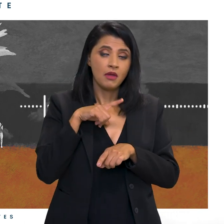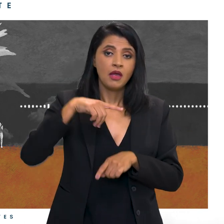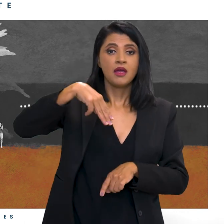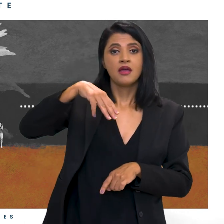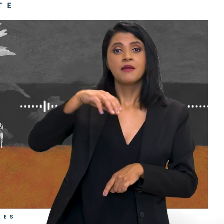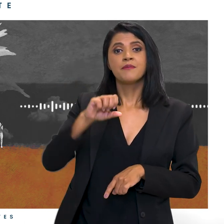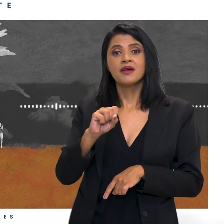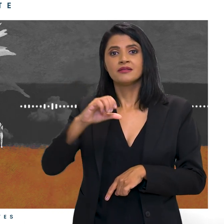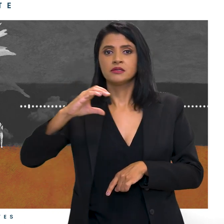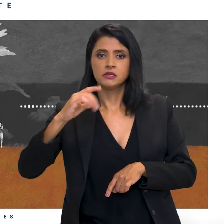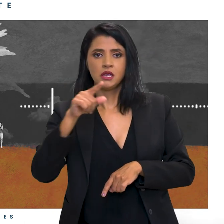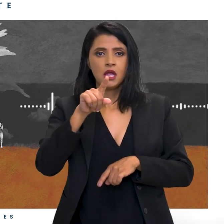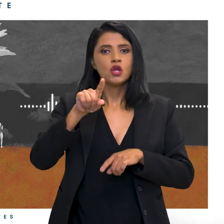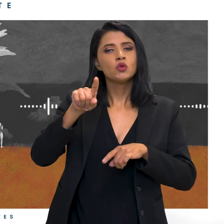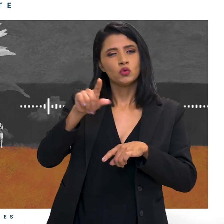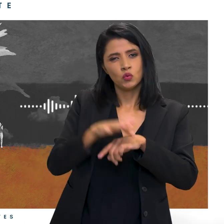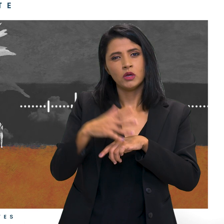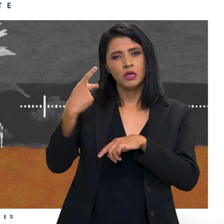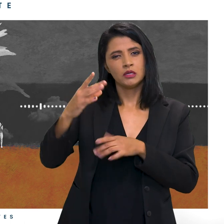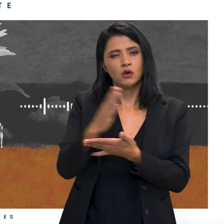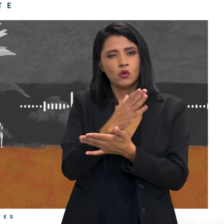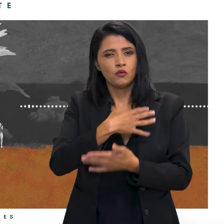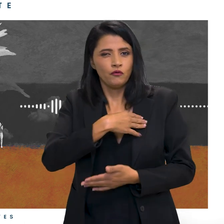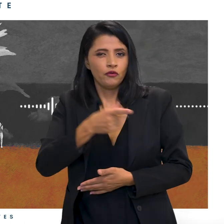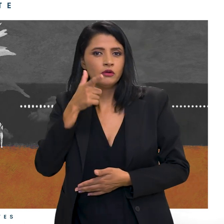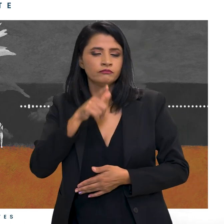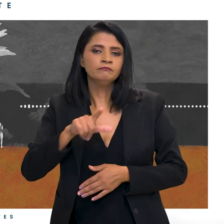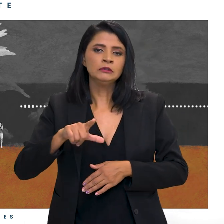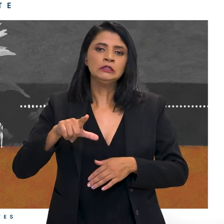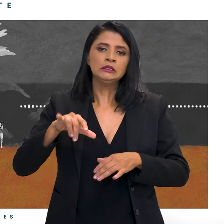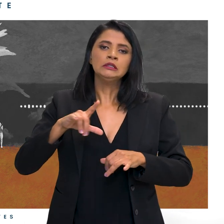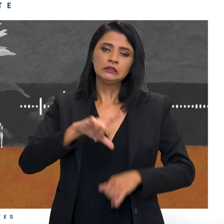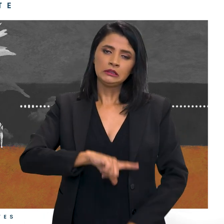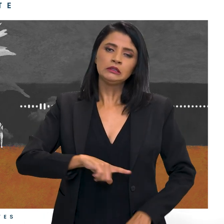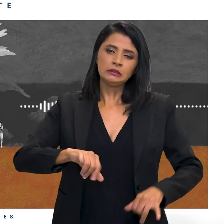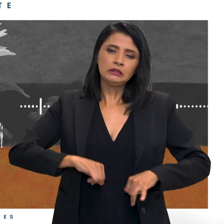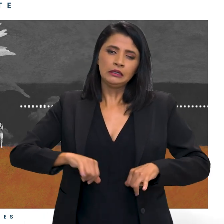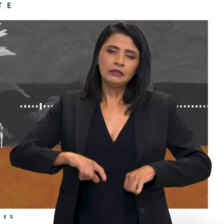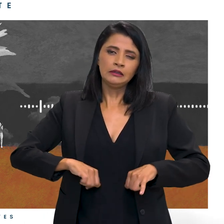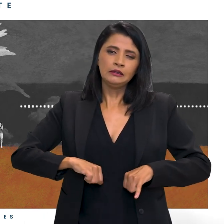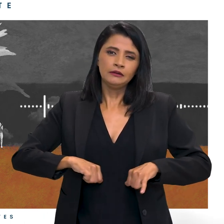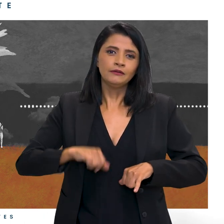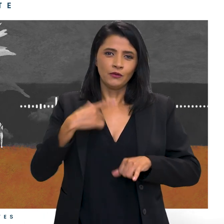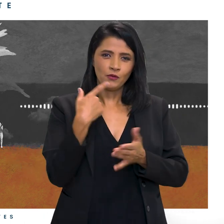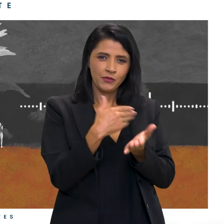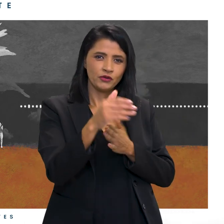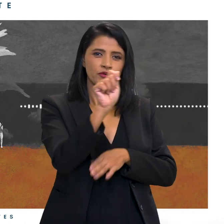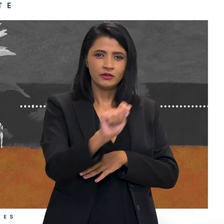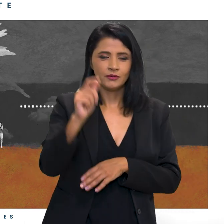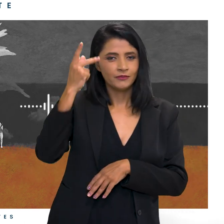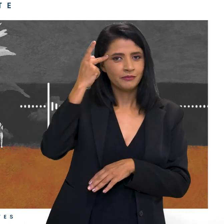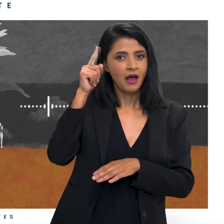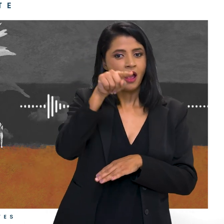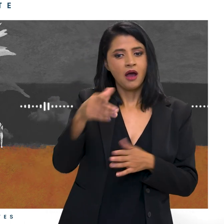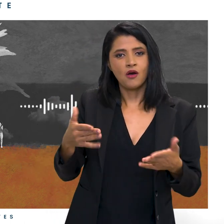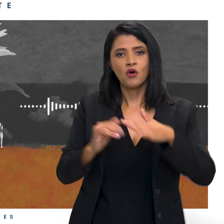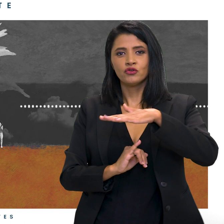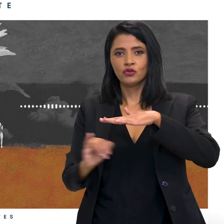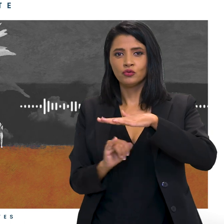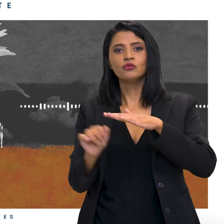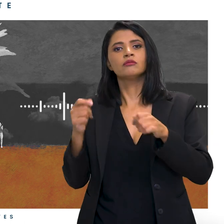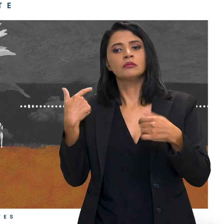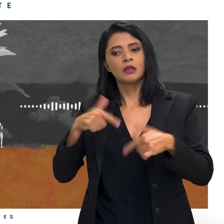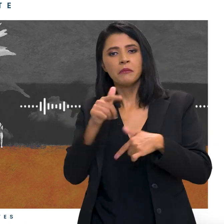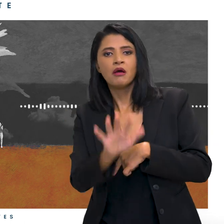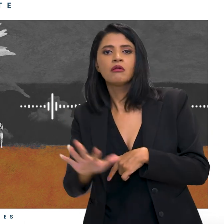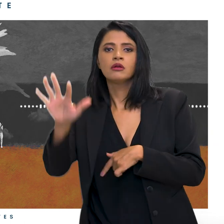da mucopolissacaridose, doença que afetou alguns dos seus filhos. O que começou como uma associação de São Paulo, terminou com um instituto